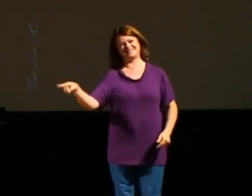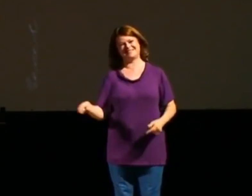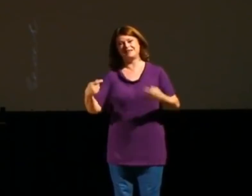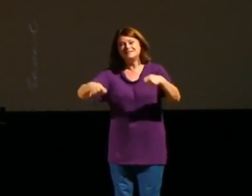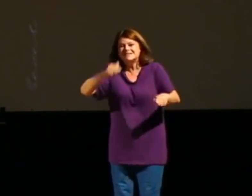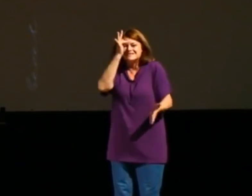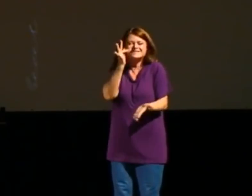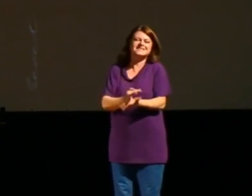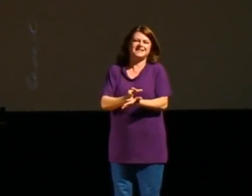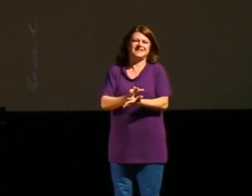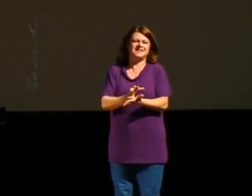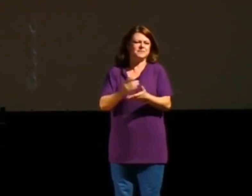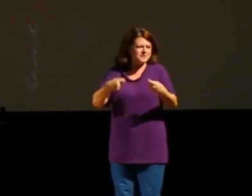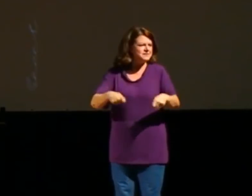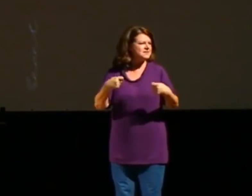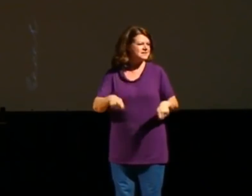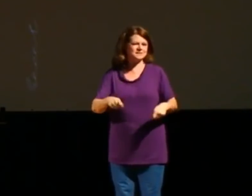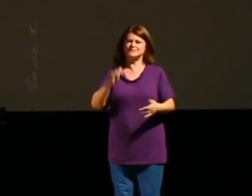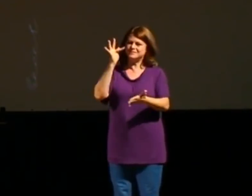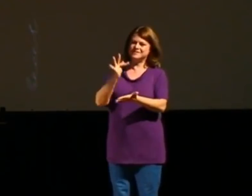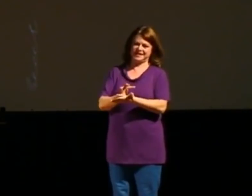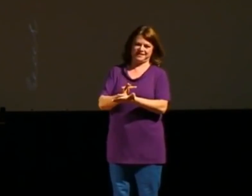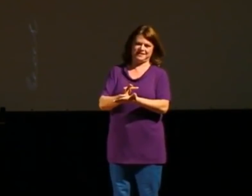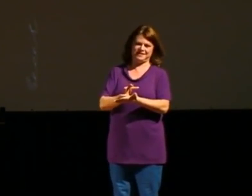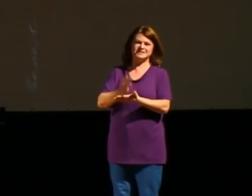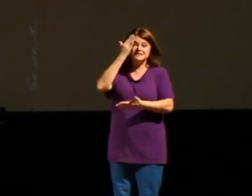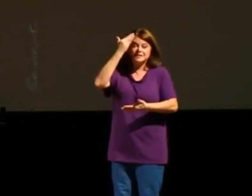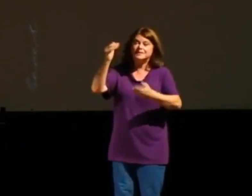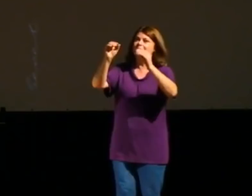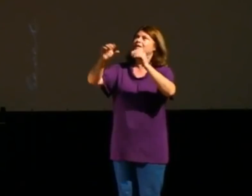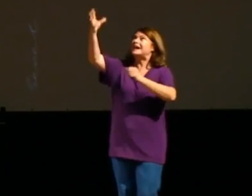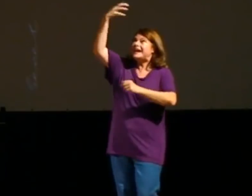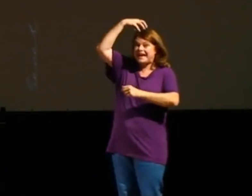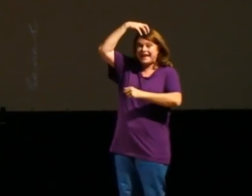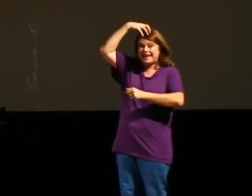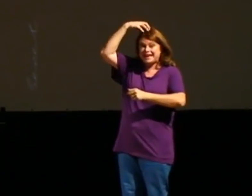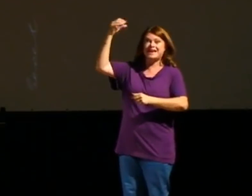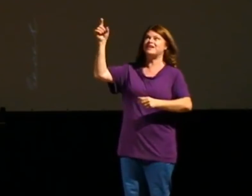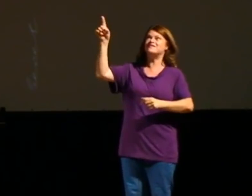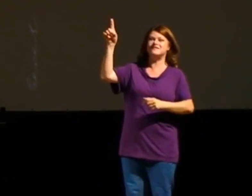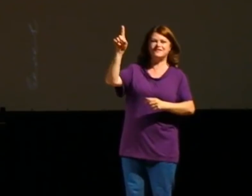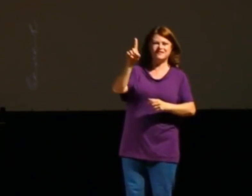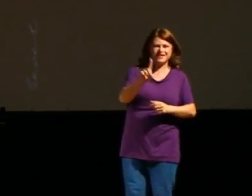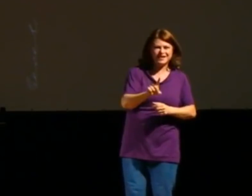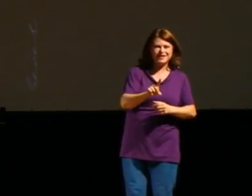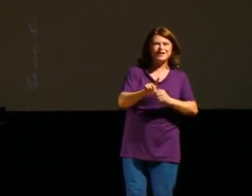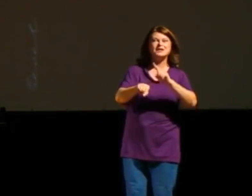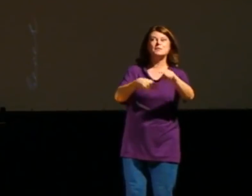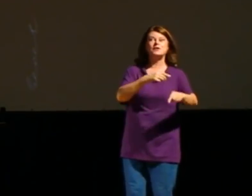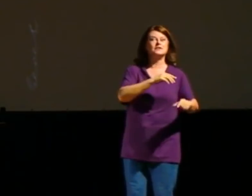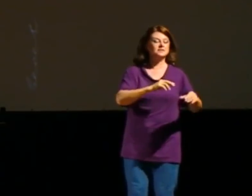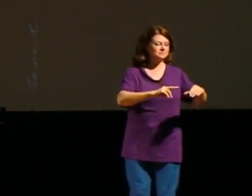veio, que subiu aos céus e que voltará. Nós vivemos a expectativa dos últimos dias,